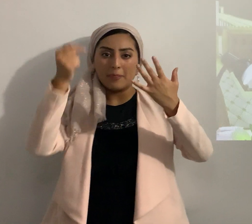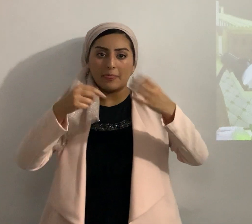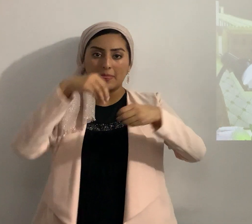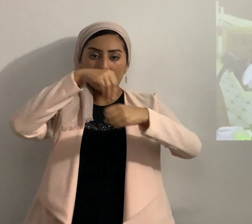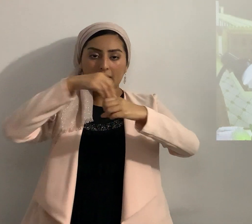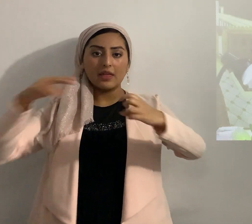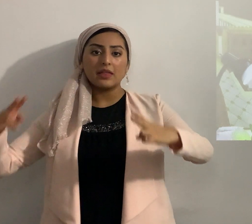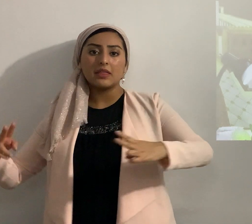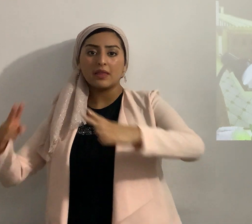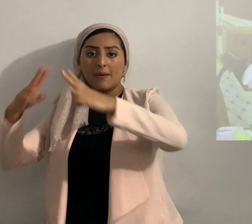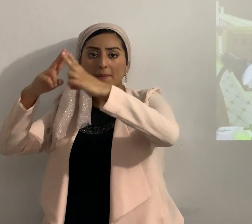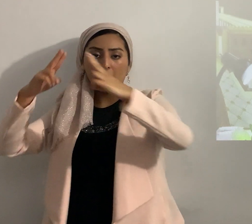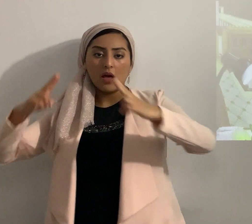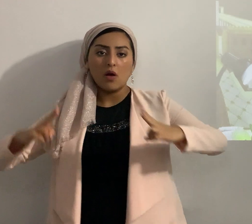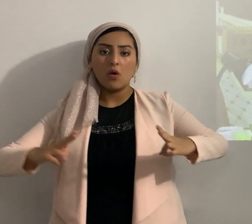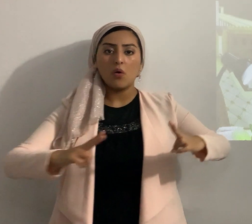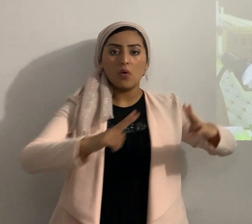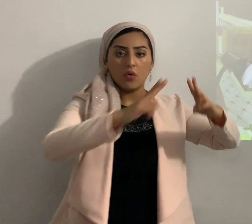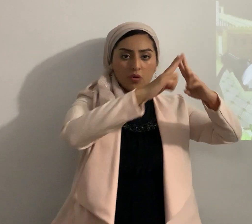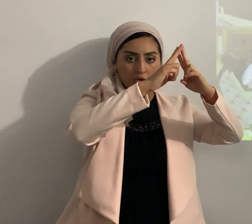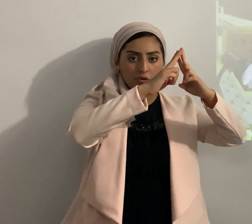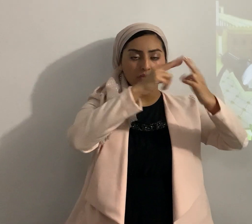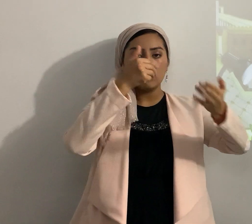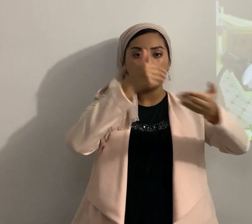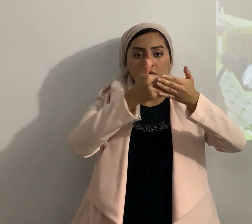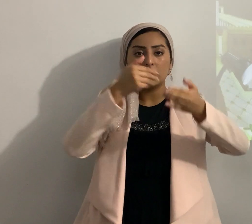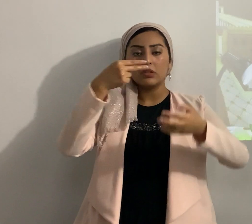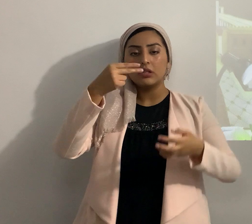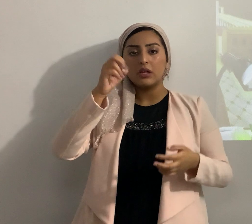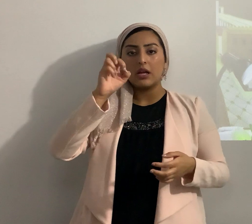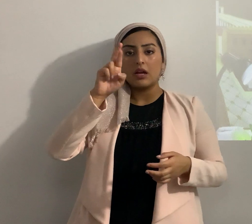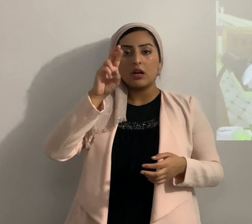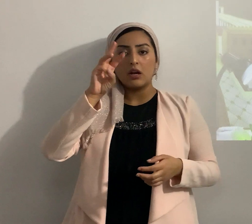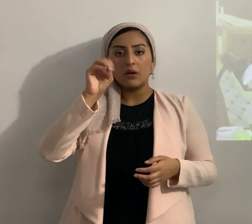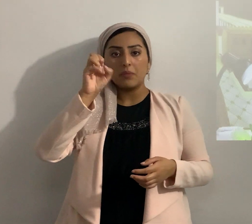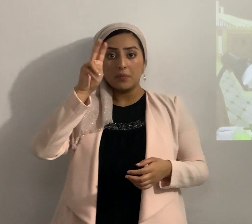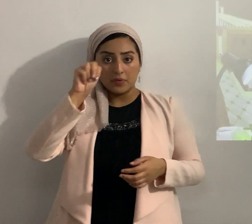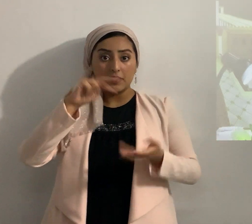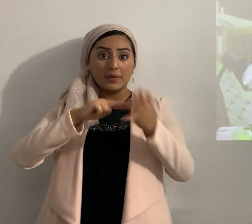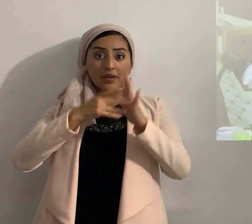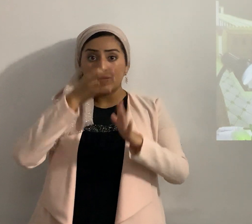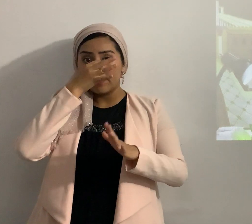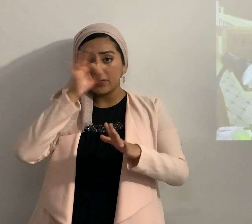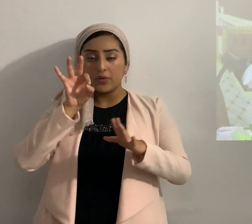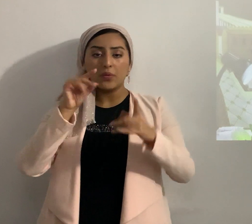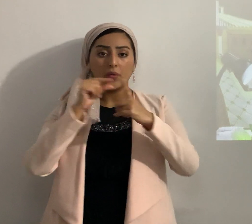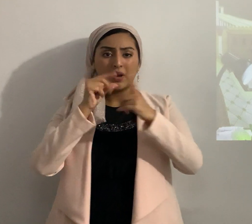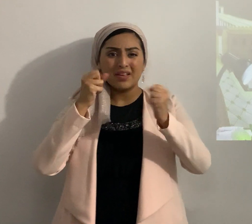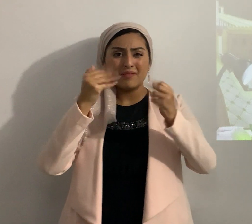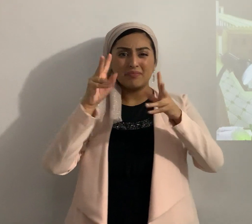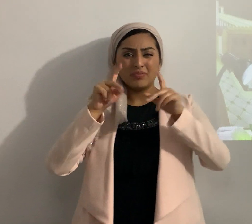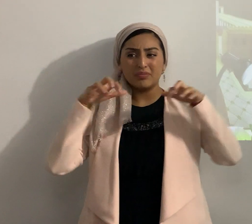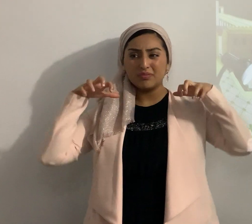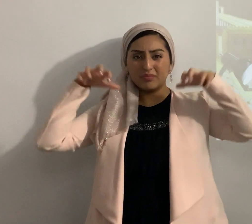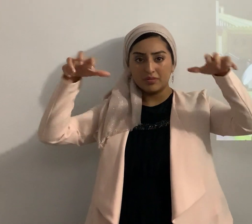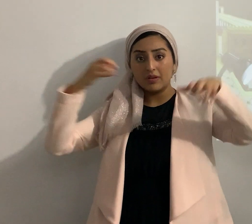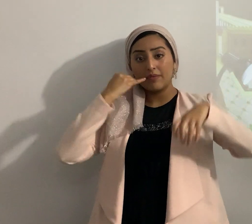y al ebeo al pie de Armón en tierra de Mishpah o sea en pocas palabras una coalición si los otros fueron cinco reyes